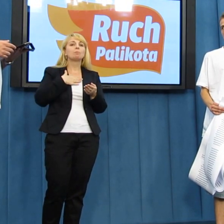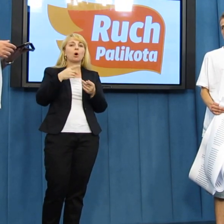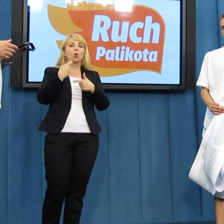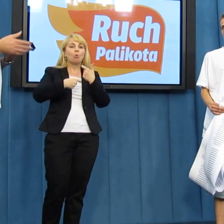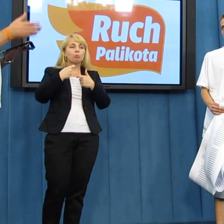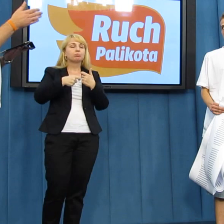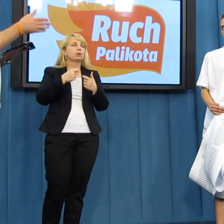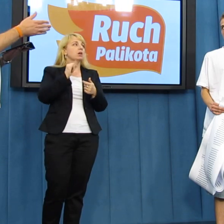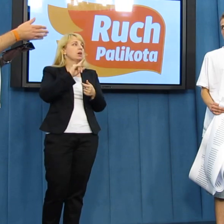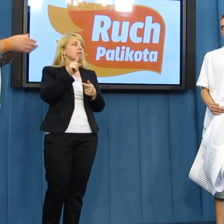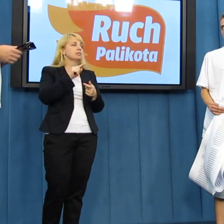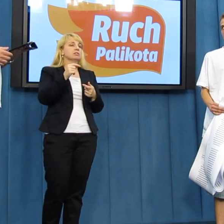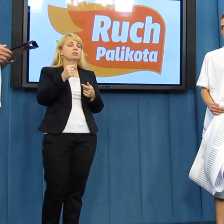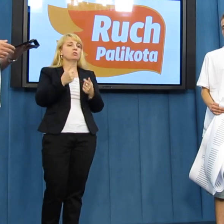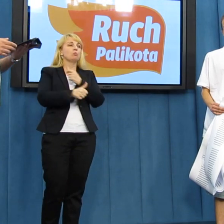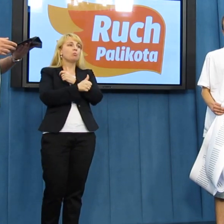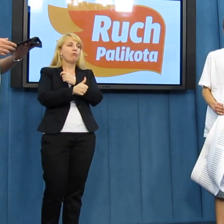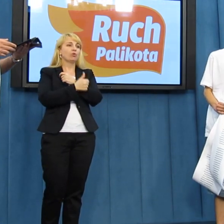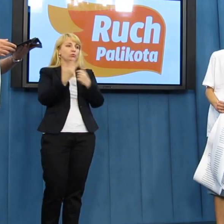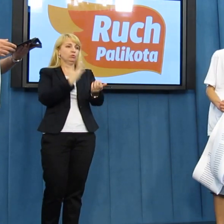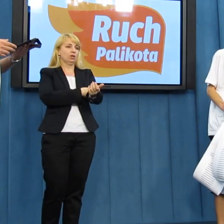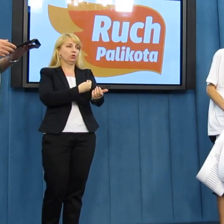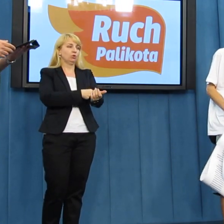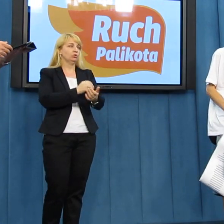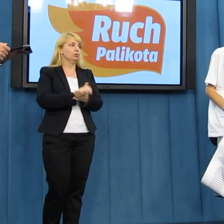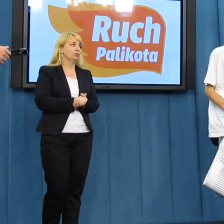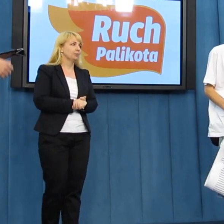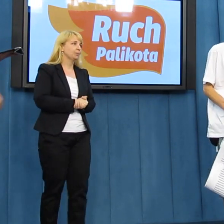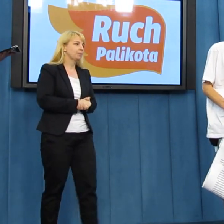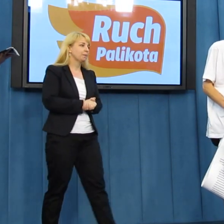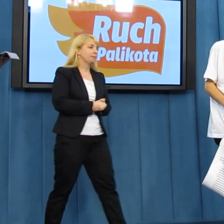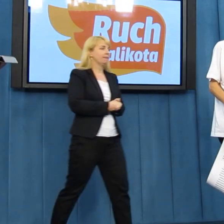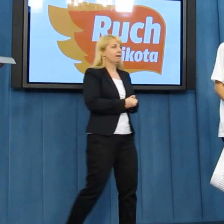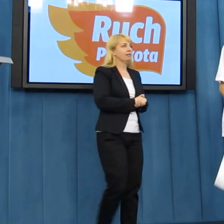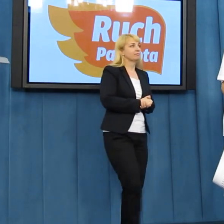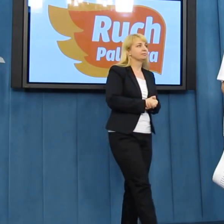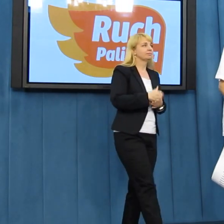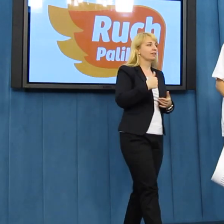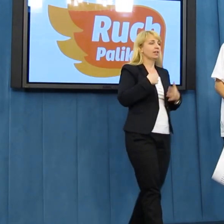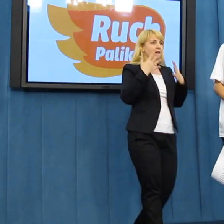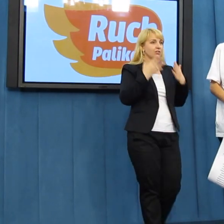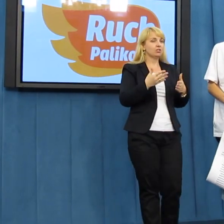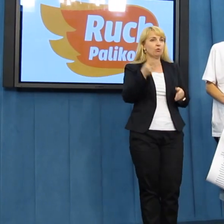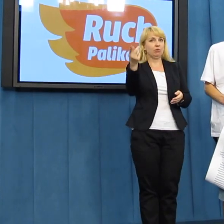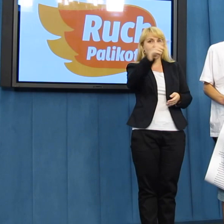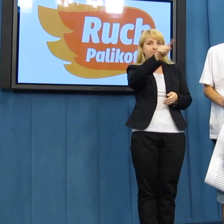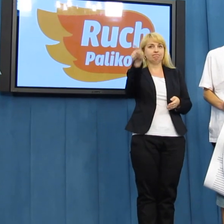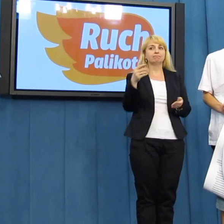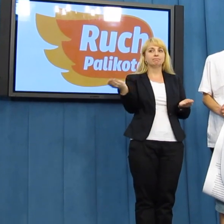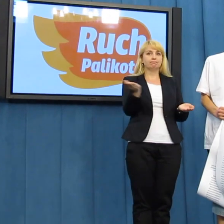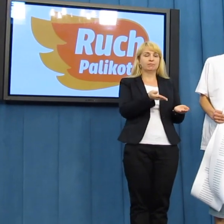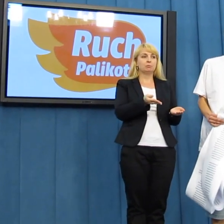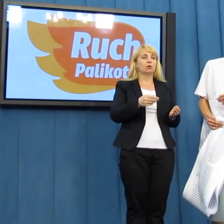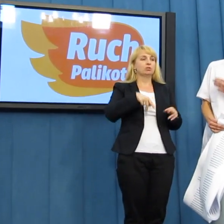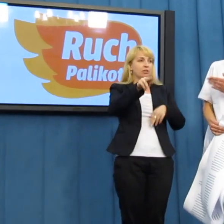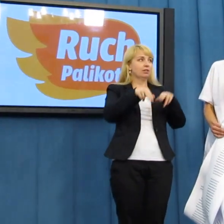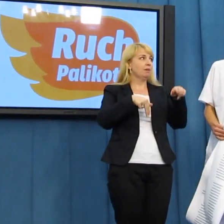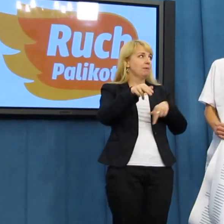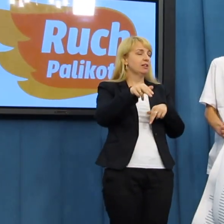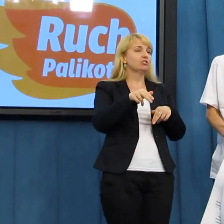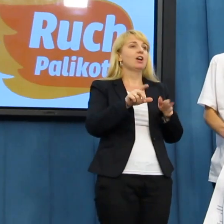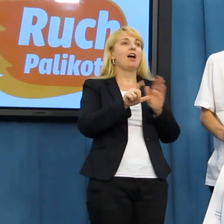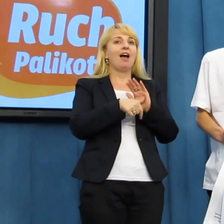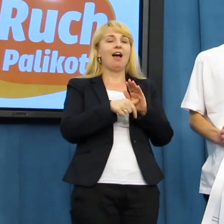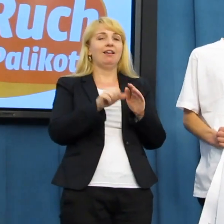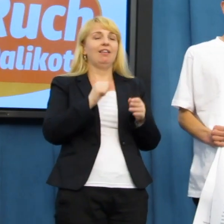konopi. Dzień dobry Państwu. Oddaję głos na początku Jakubowi. Proszę. Ja miałem Was zaprosić na marsz, natomiast tutaj